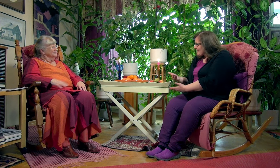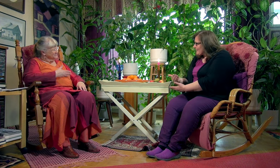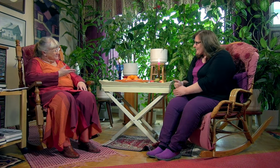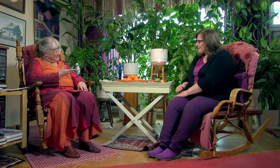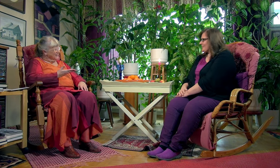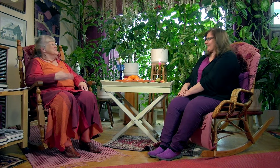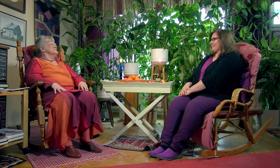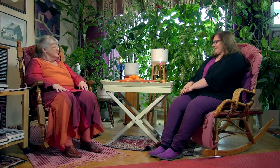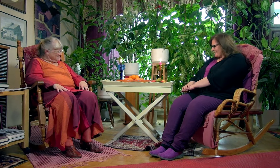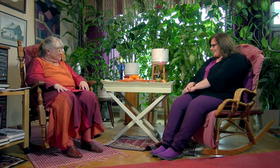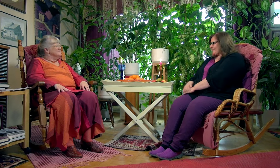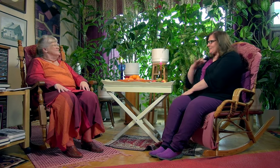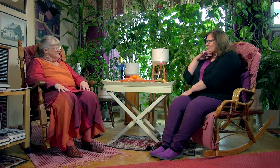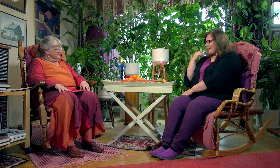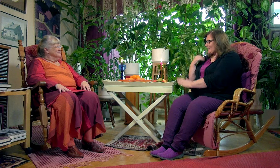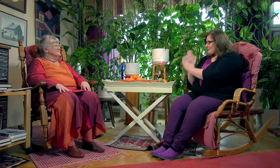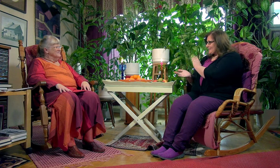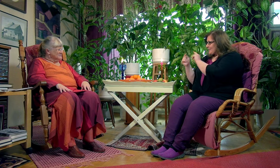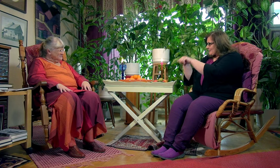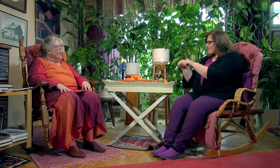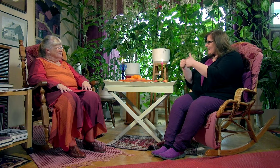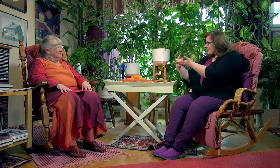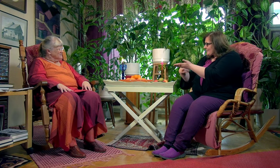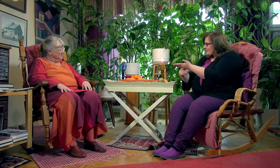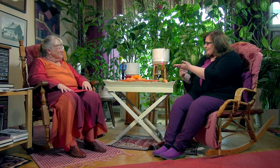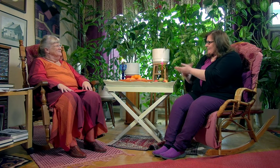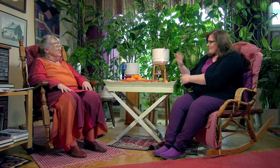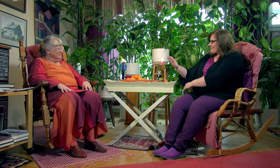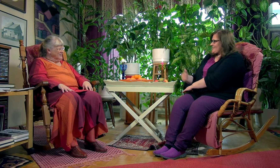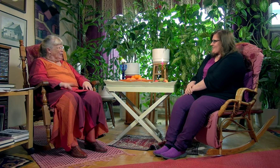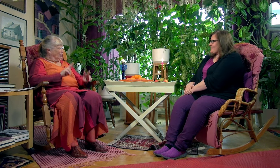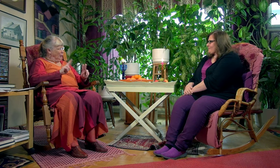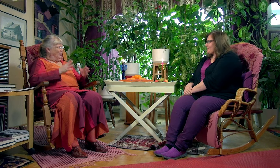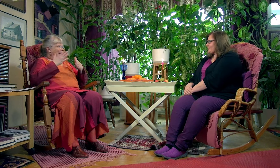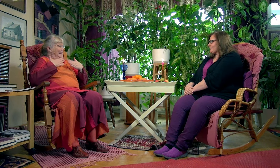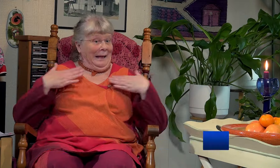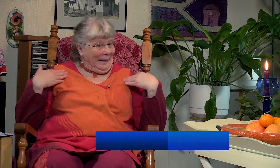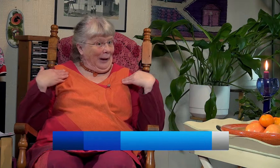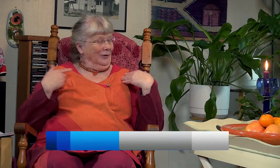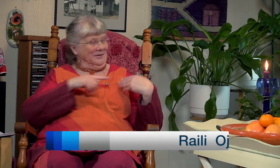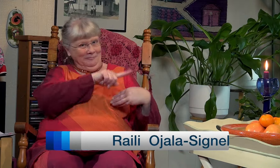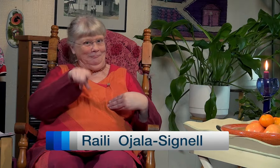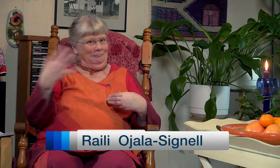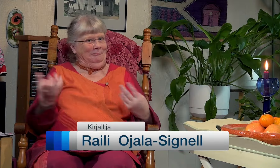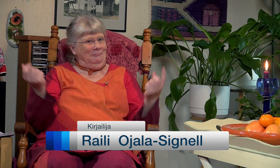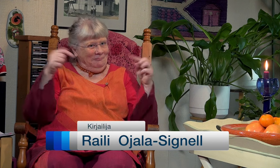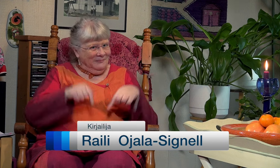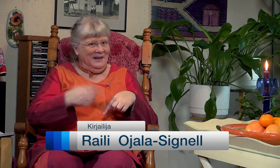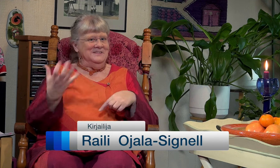Riley. Kiitoksia. Mukavaa, että pääsit tulemaan tähän haastatteluun. Olen todella iloinen, että